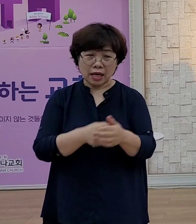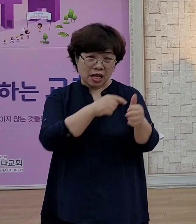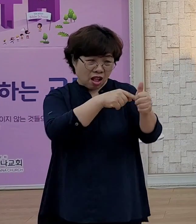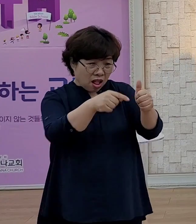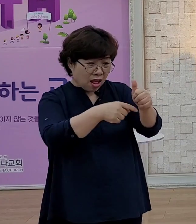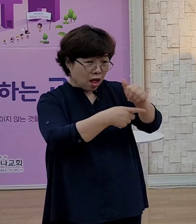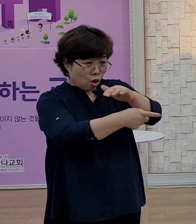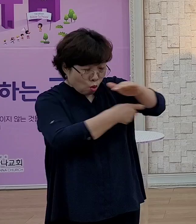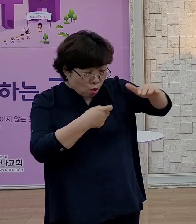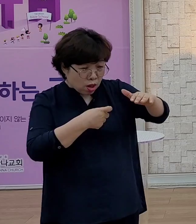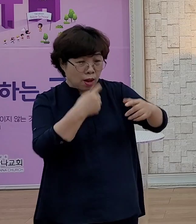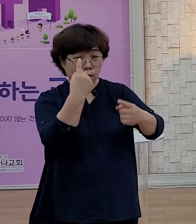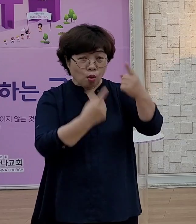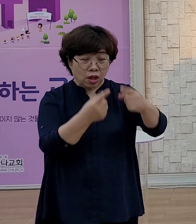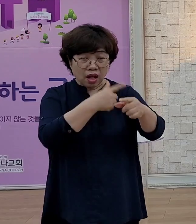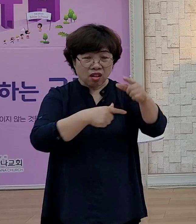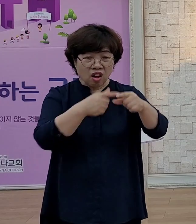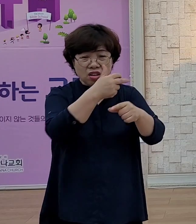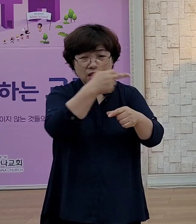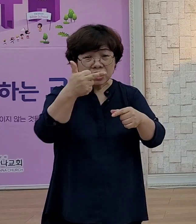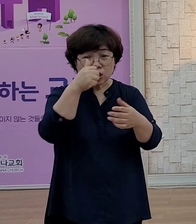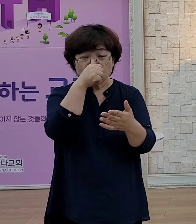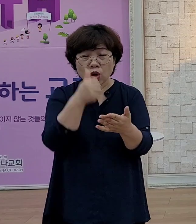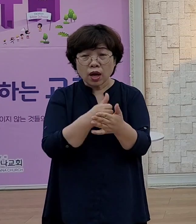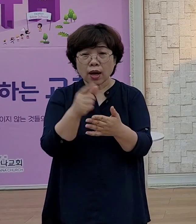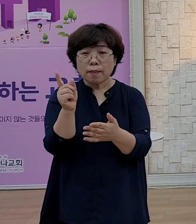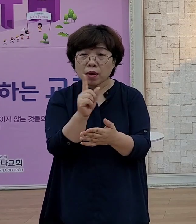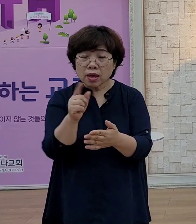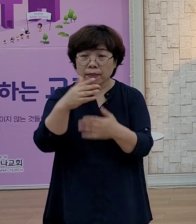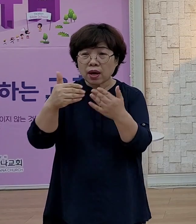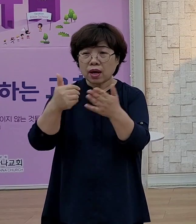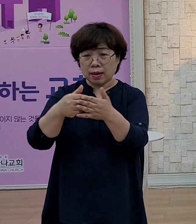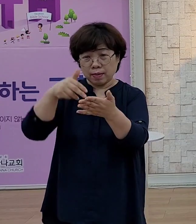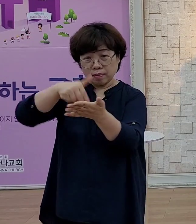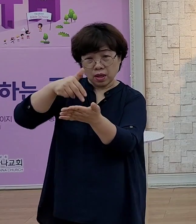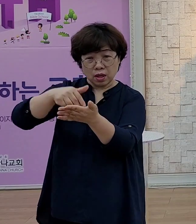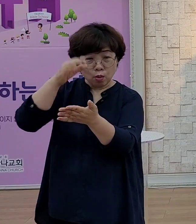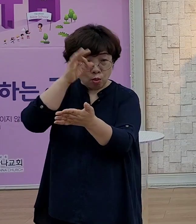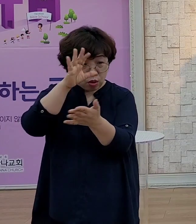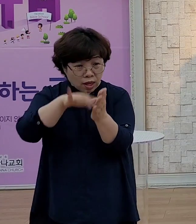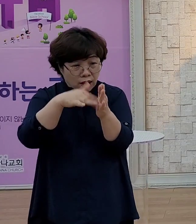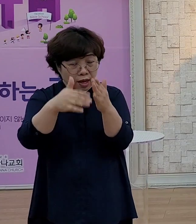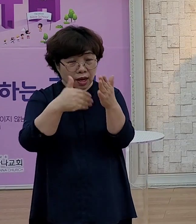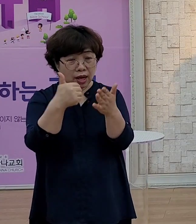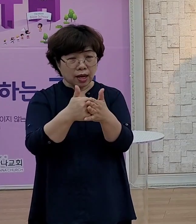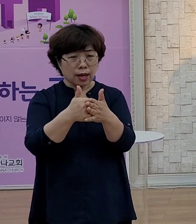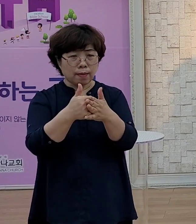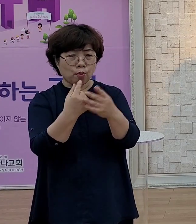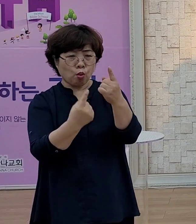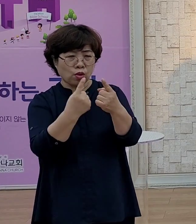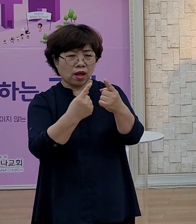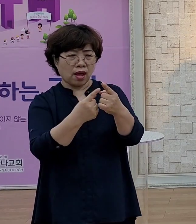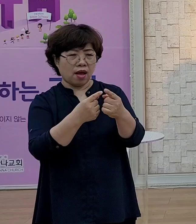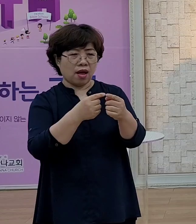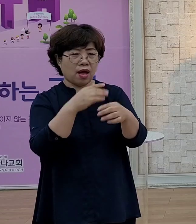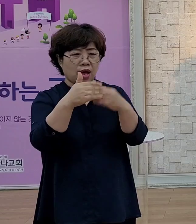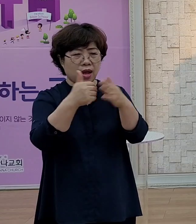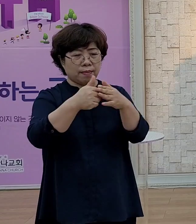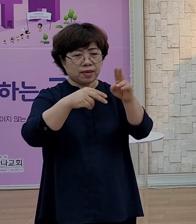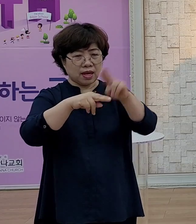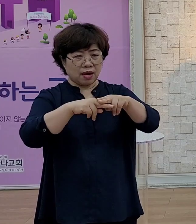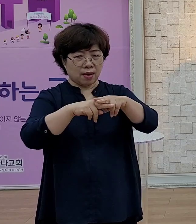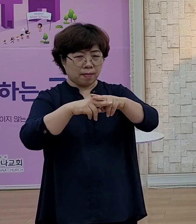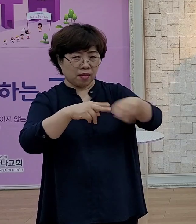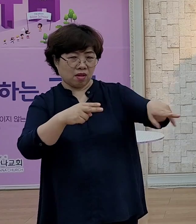간음죄, 도둑질보다도 더 큰 죄가 뭐라고요? 하나님이 보실 때는 하나님보다 앞선, 하나님보다 주인된